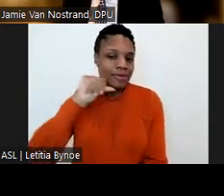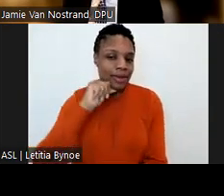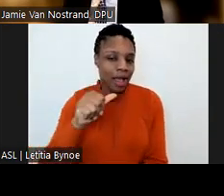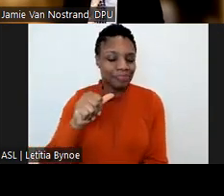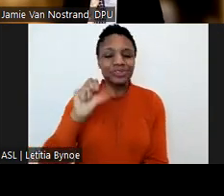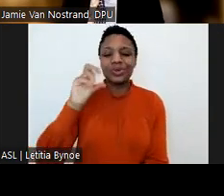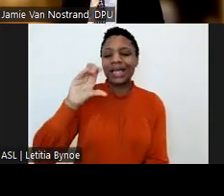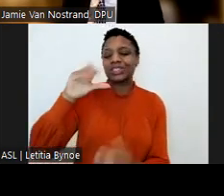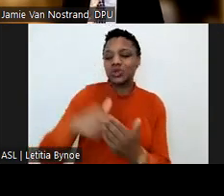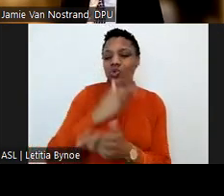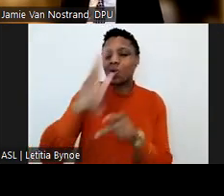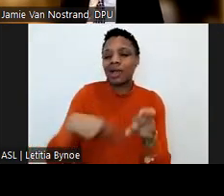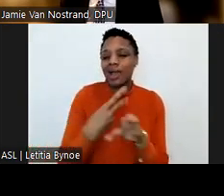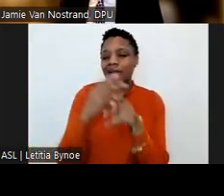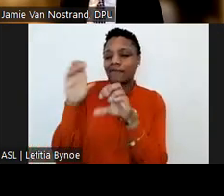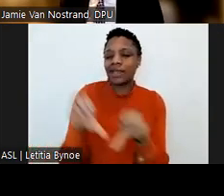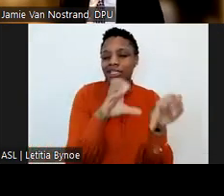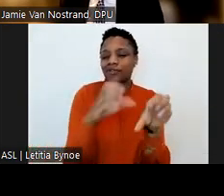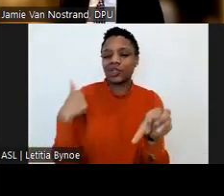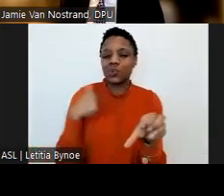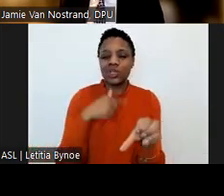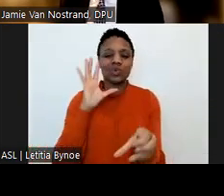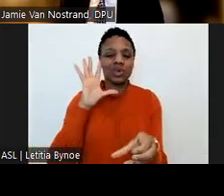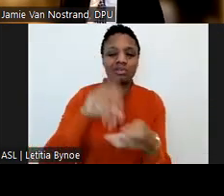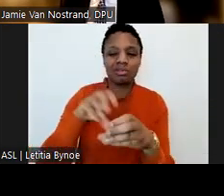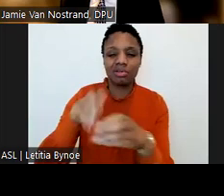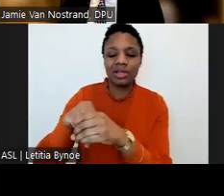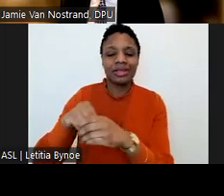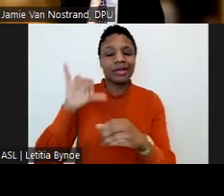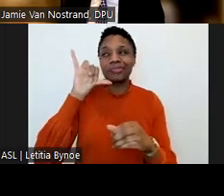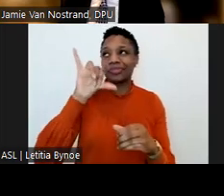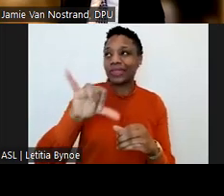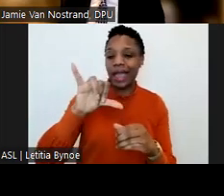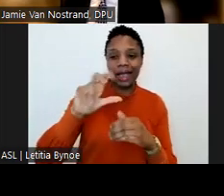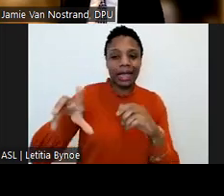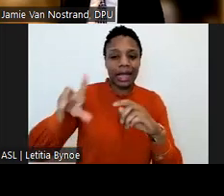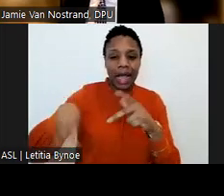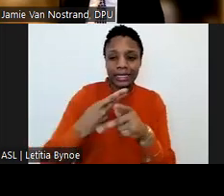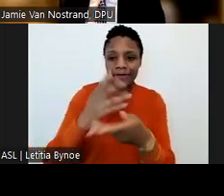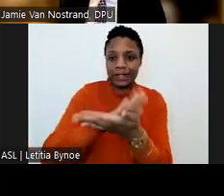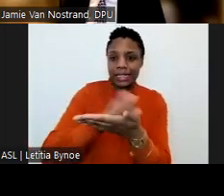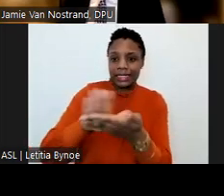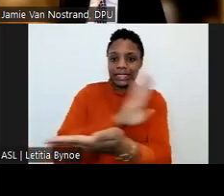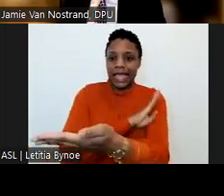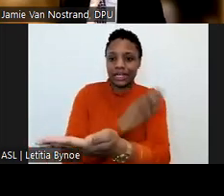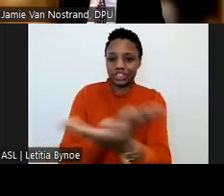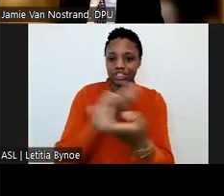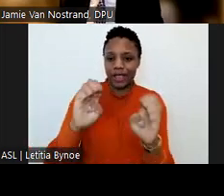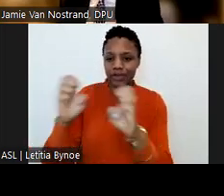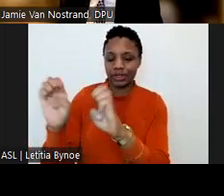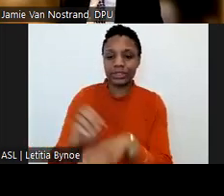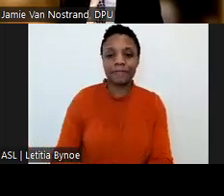es el tipo nuevo de actividad que vamos a estar tratando de ver según nos vamos moviendo a este plan